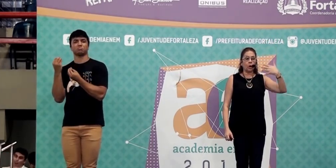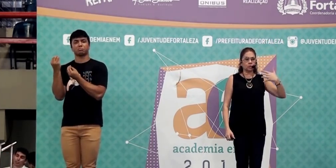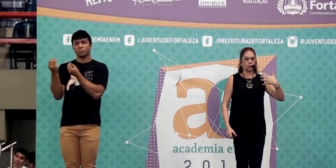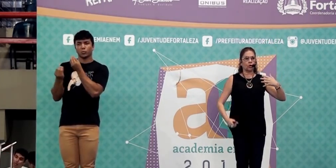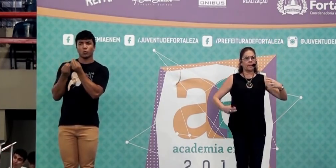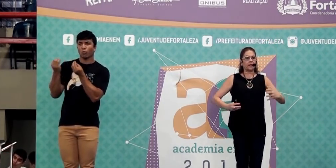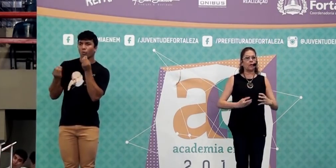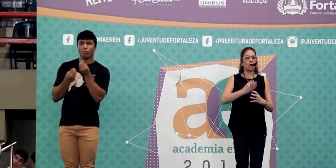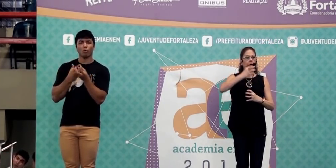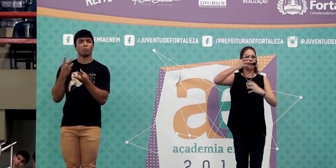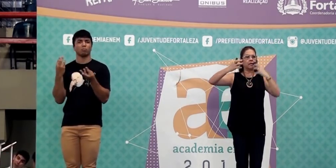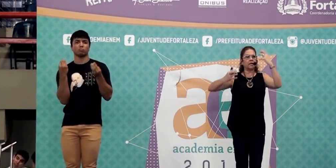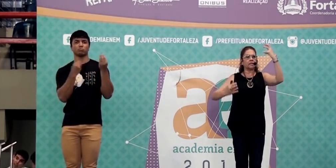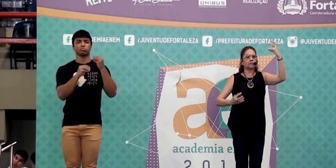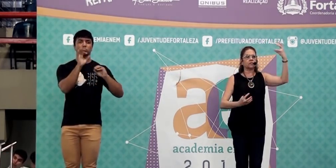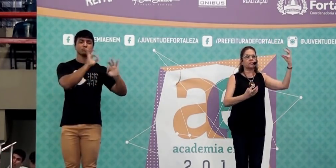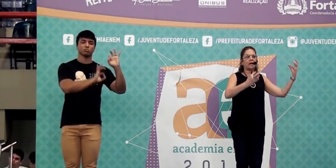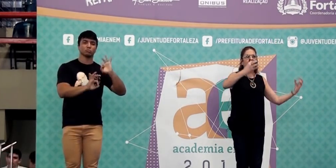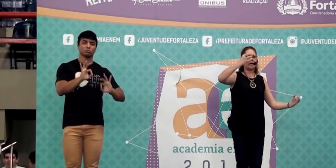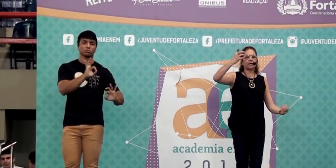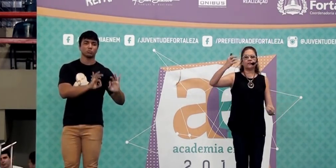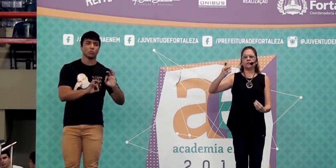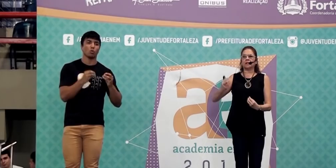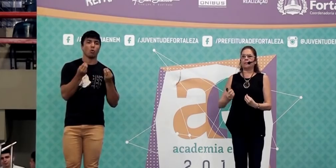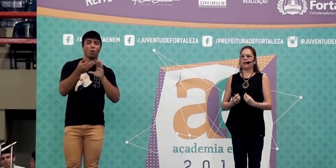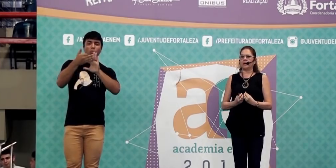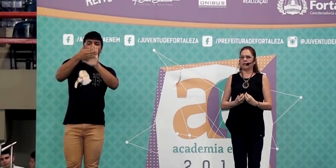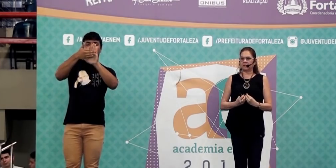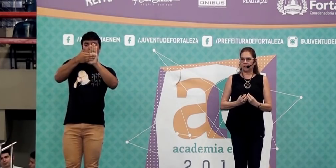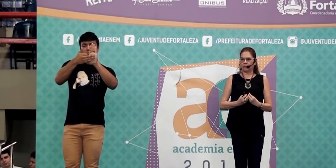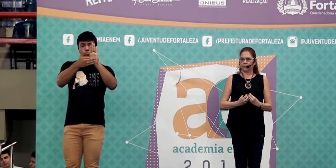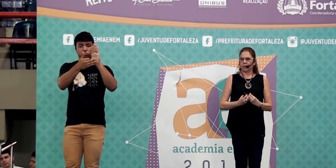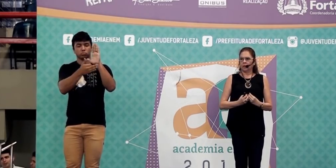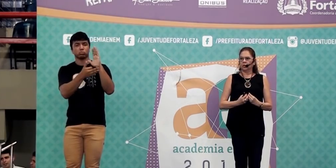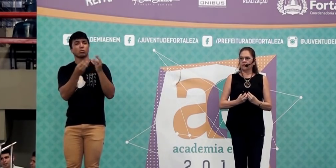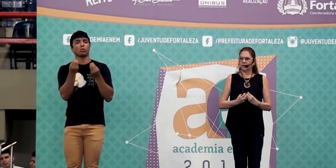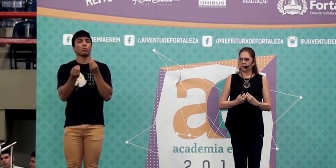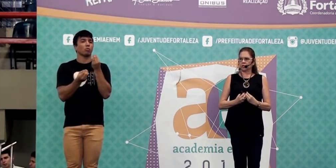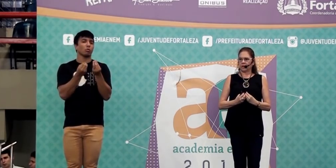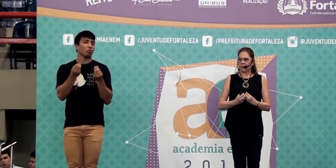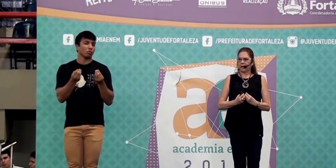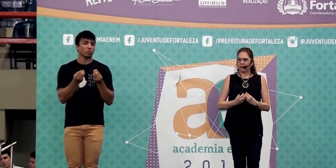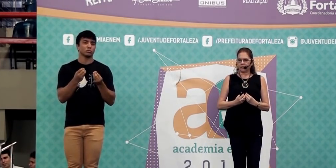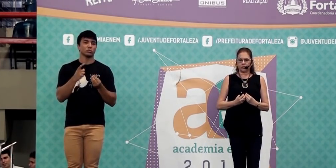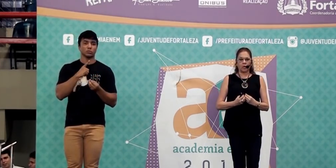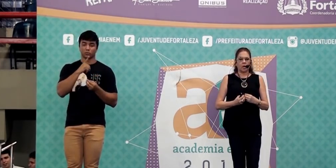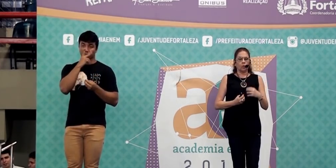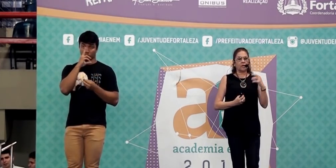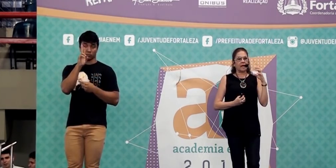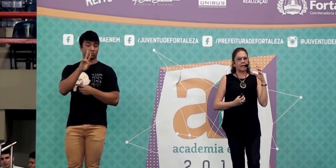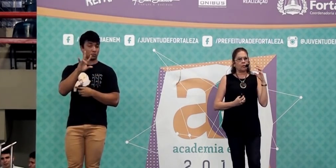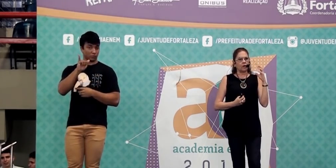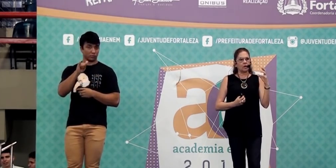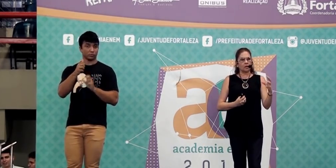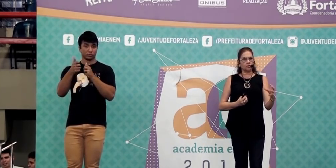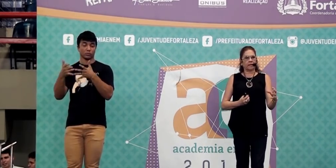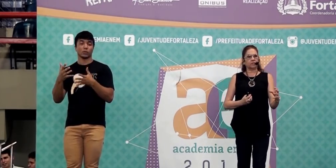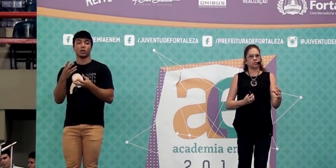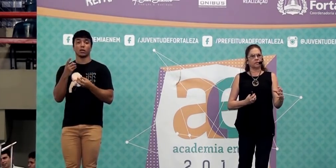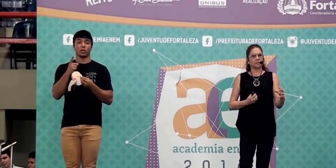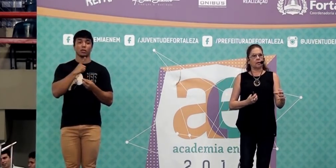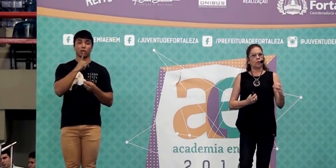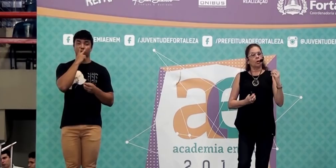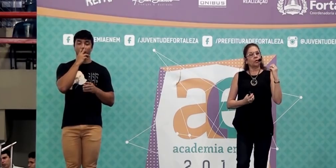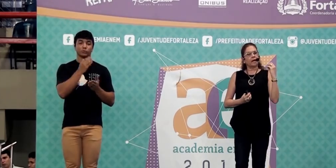eu monto, como é que eu organizo os parágrafos na minha redação? Nós vamos trabalhar isso. O que é que eu coloco